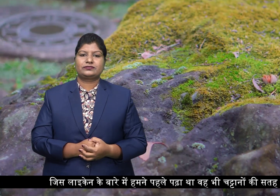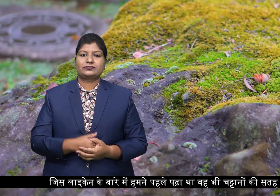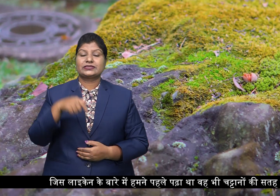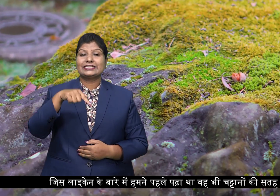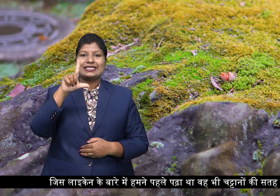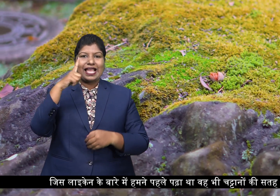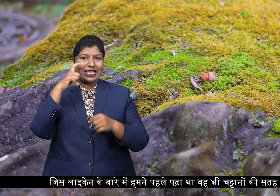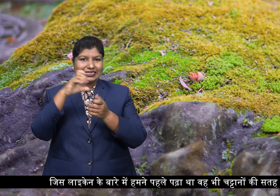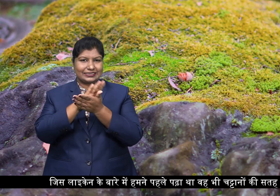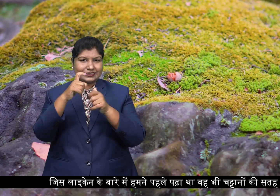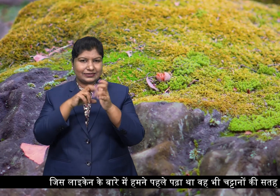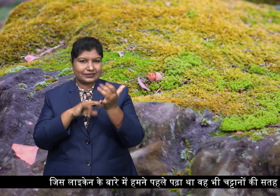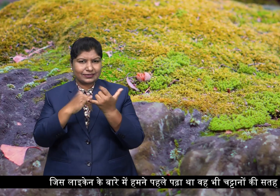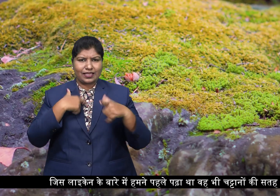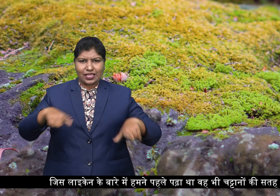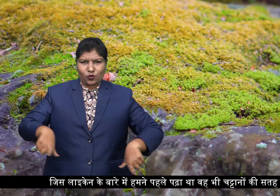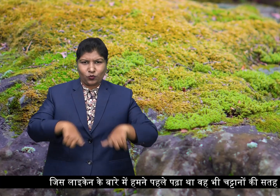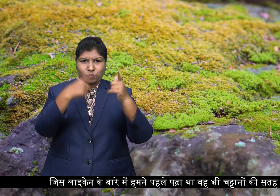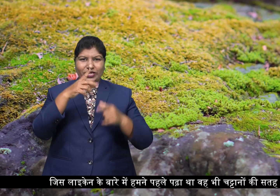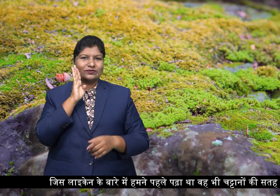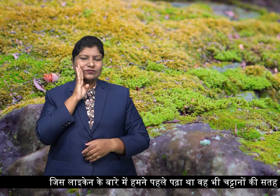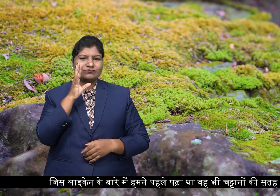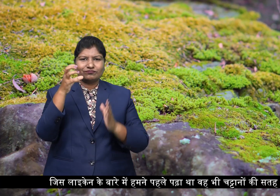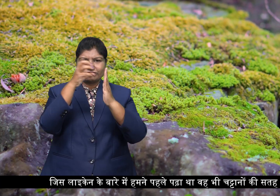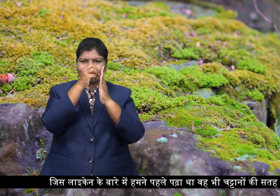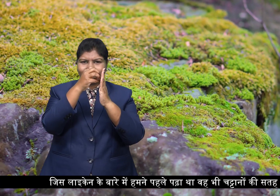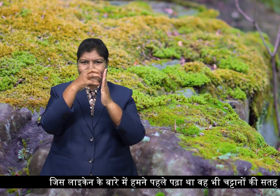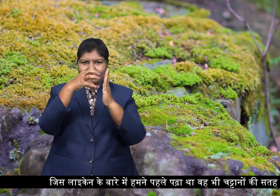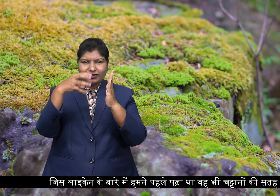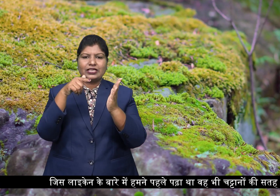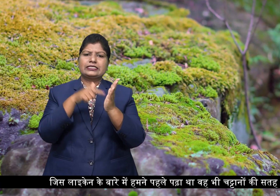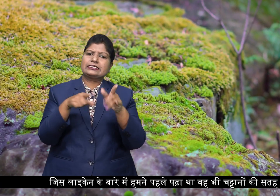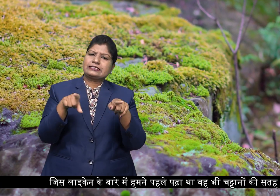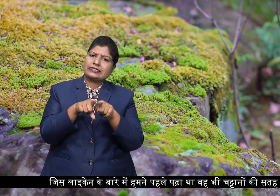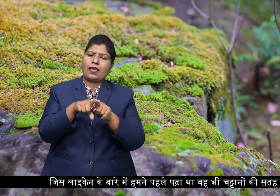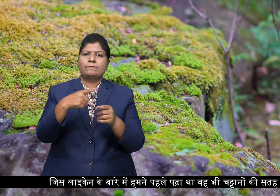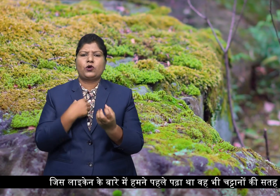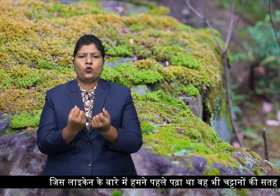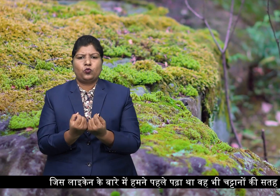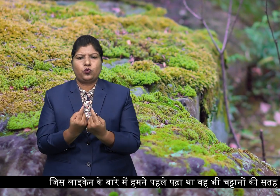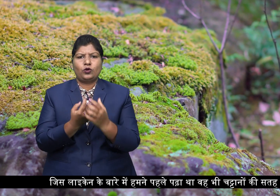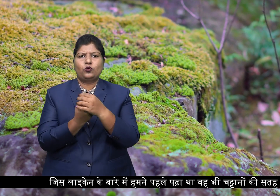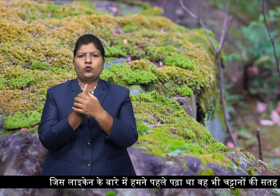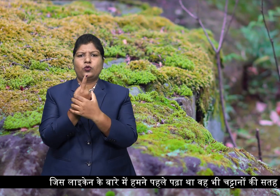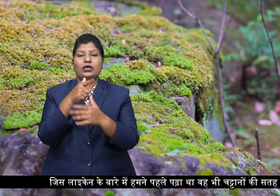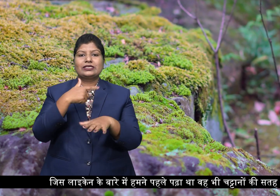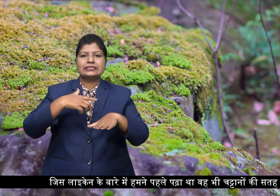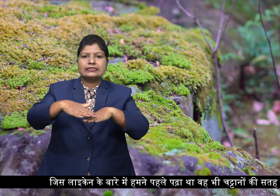पहला, जिस लाइकेन के बारे में हमने पहले पढ़ा था, वह भी चट्टानों की सतह पर उगता